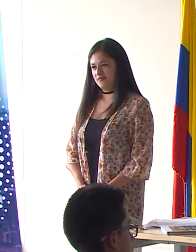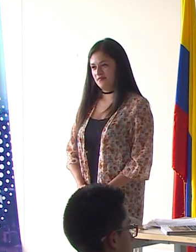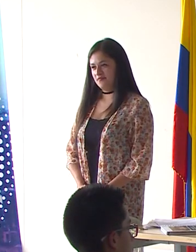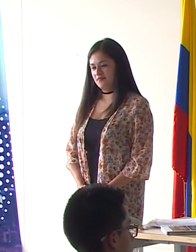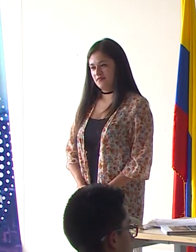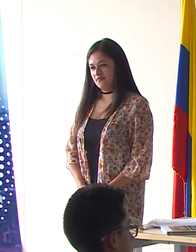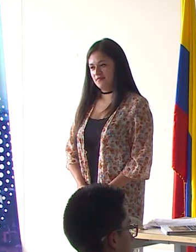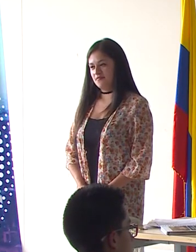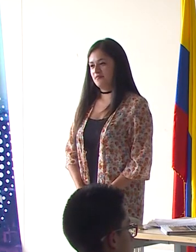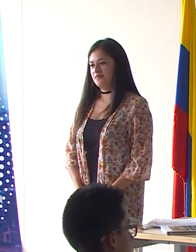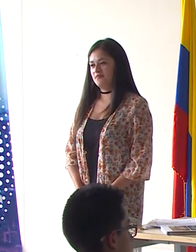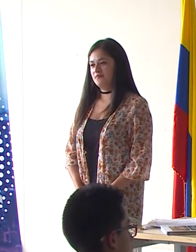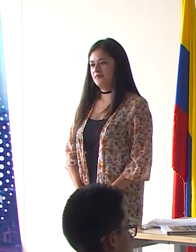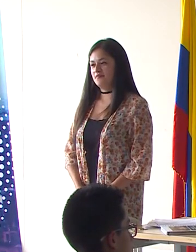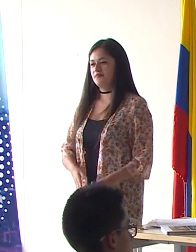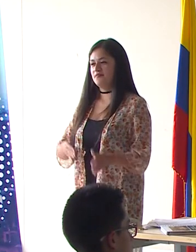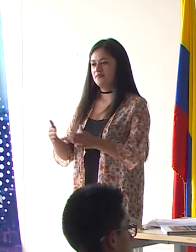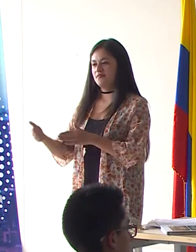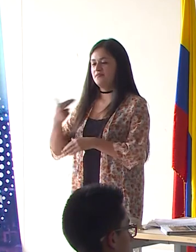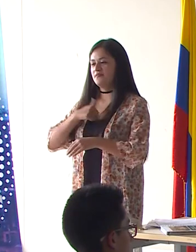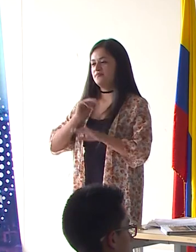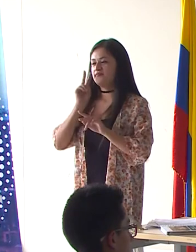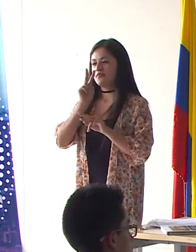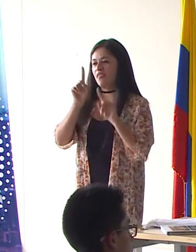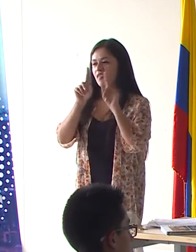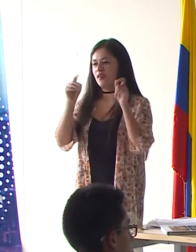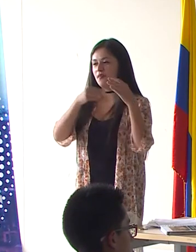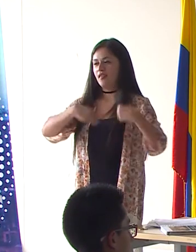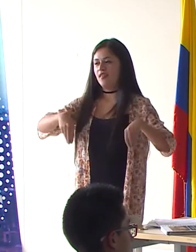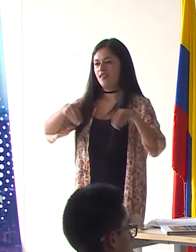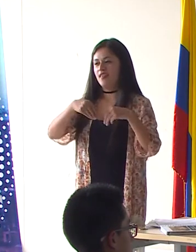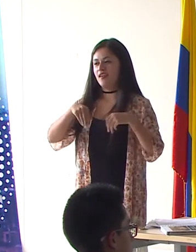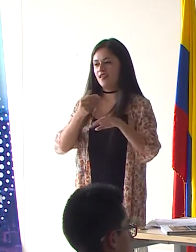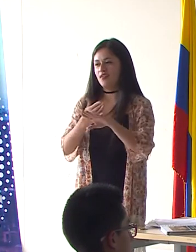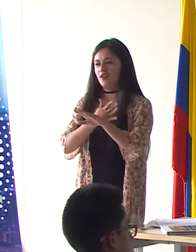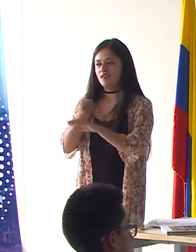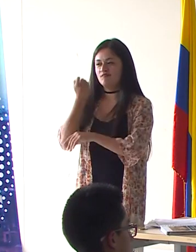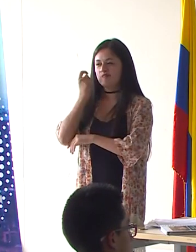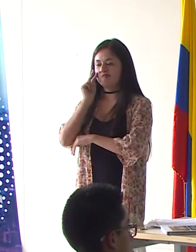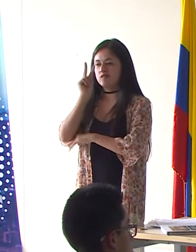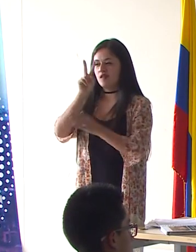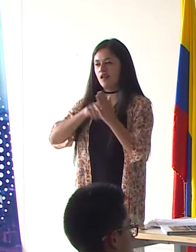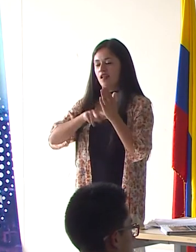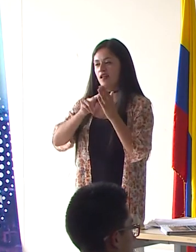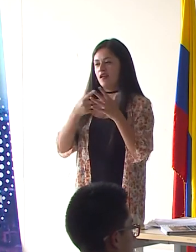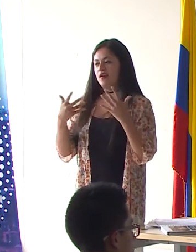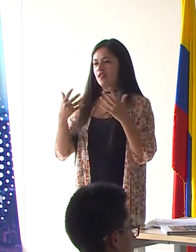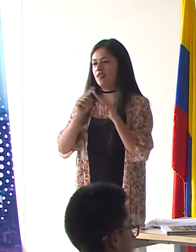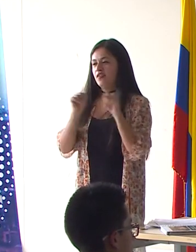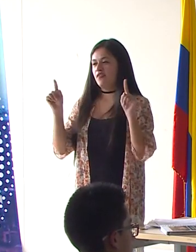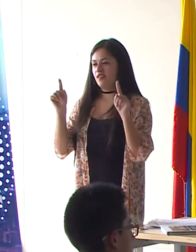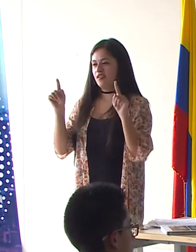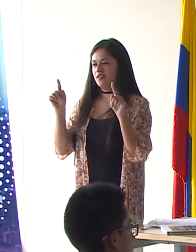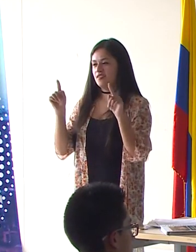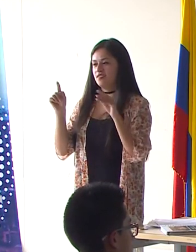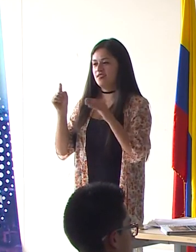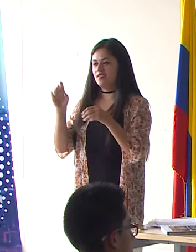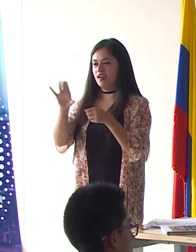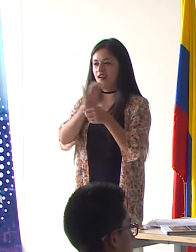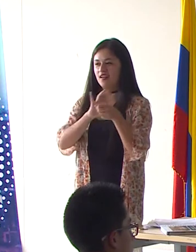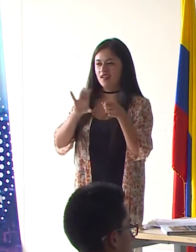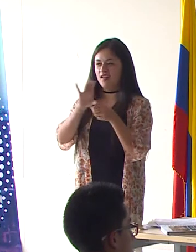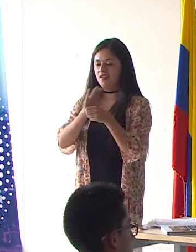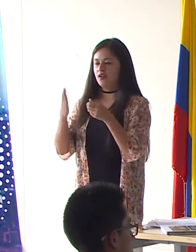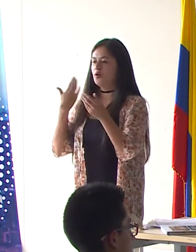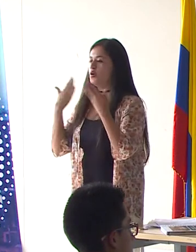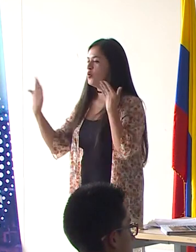estamos revisando ahorita su momento el tema de esa diferenciación entre lo rural y lo urbano